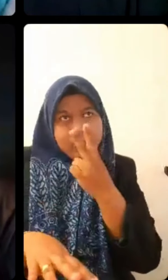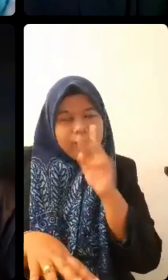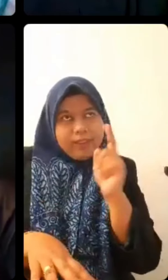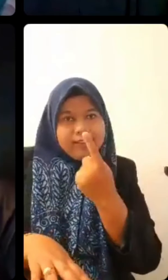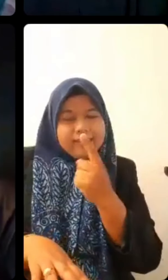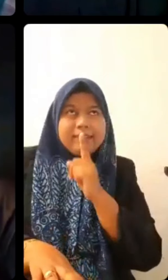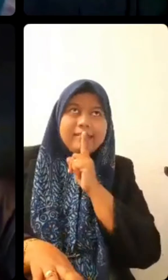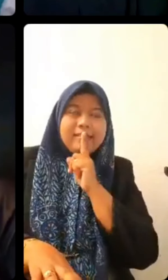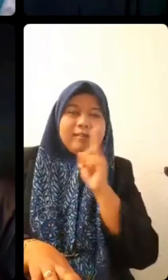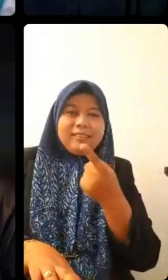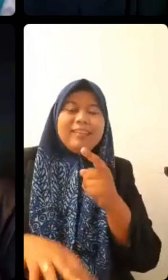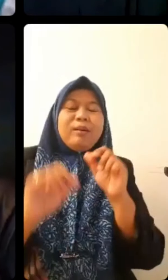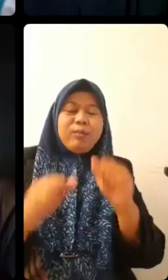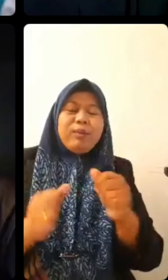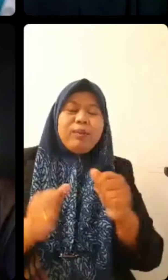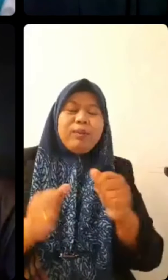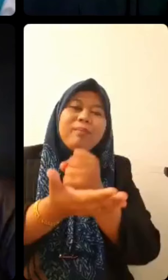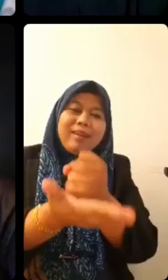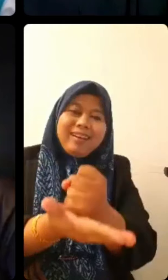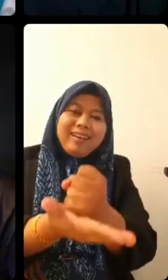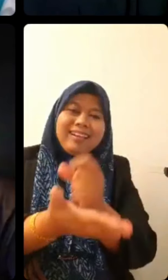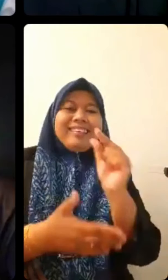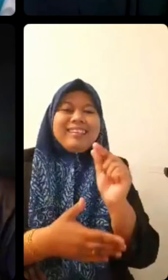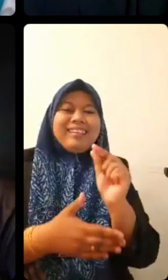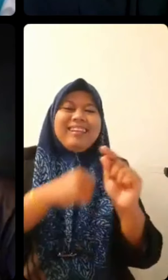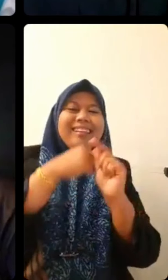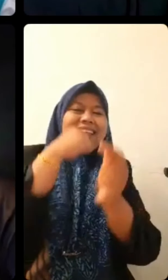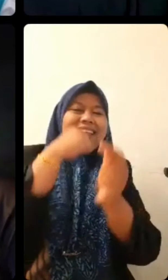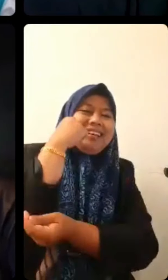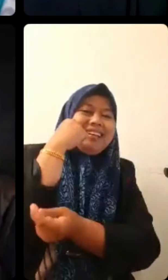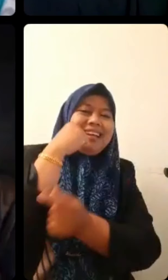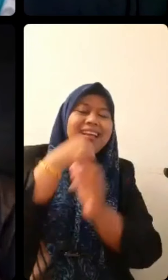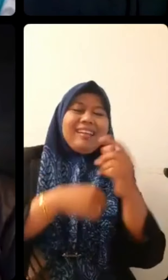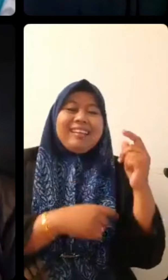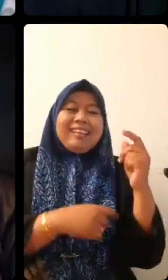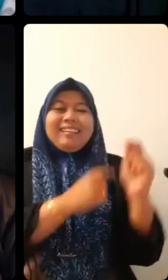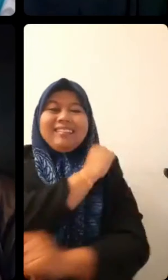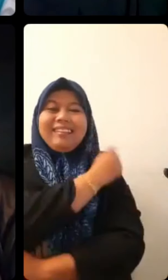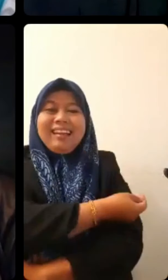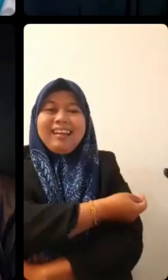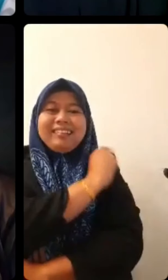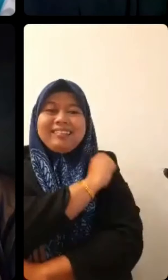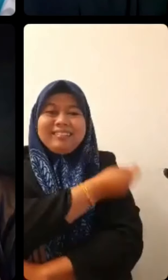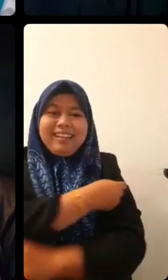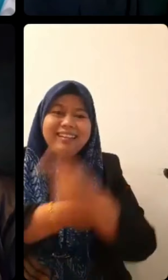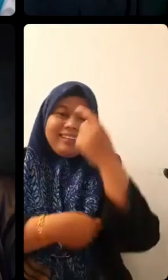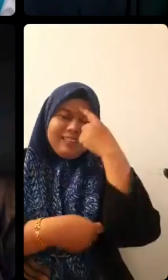ke apa ke, apa yang patut, yang kita mahir sumbangkan. Jangan malu, jangan segan. Okay.